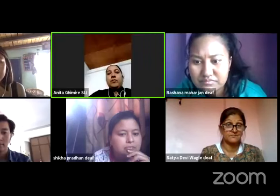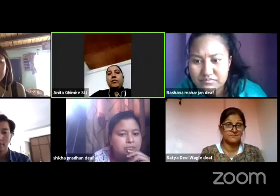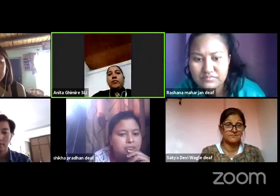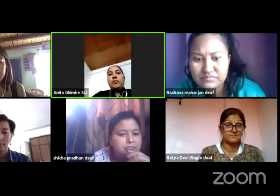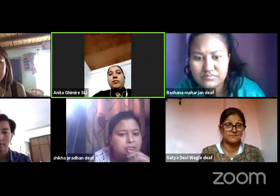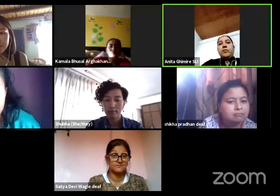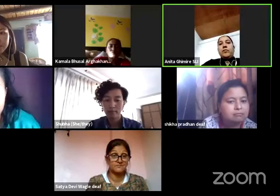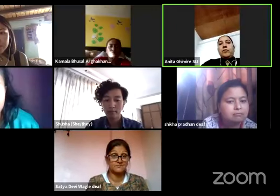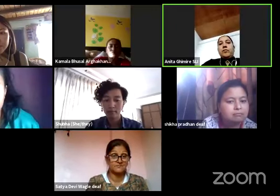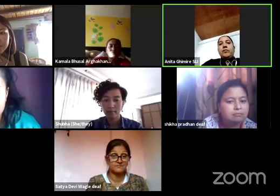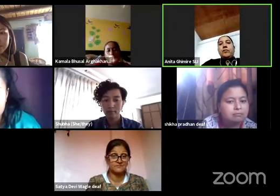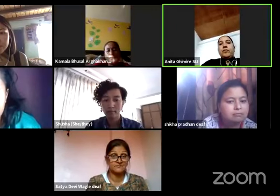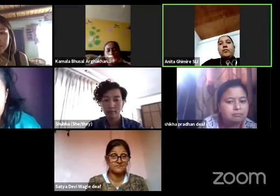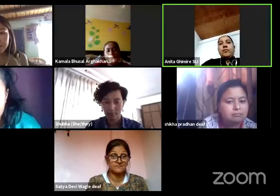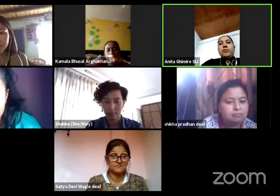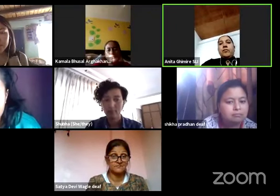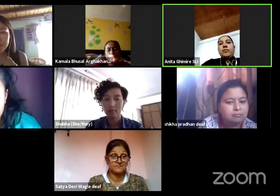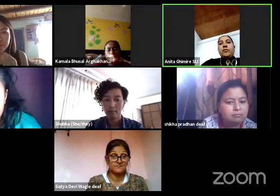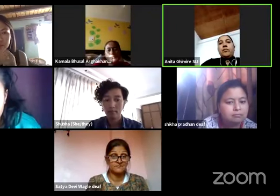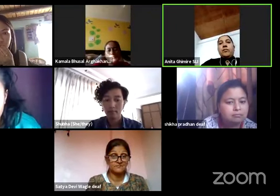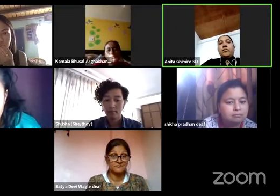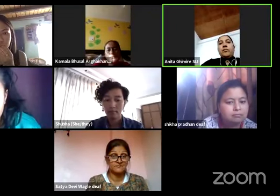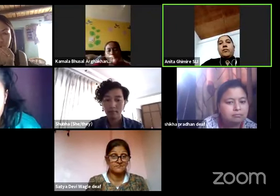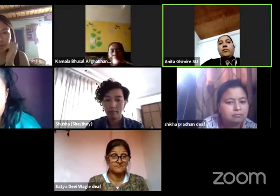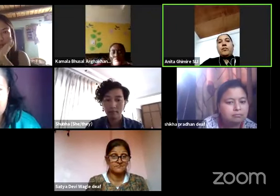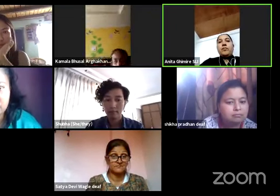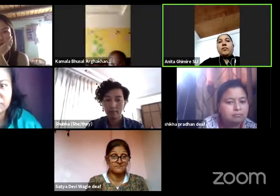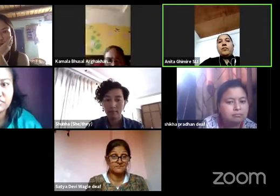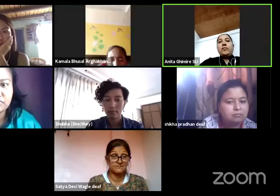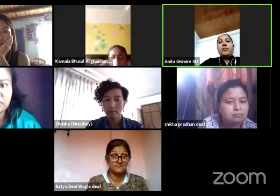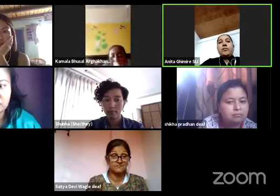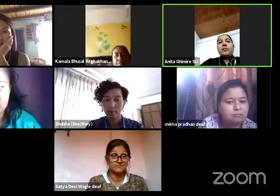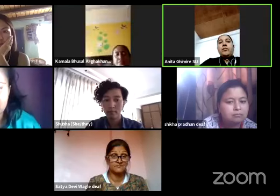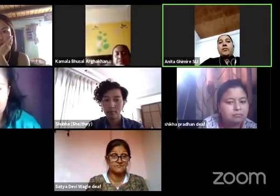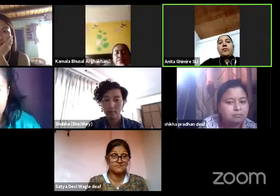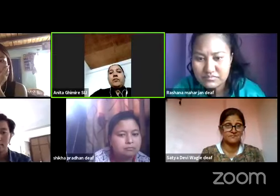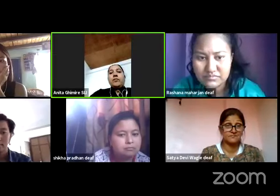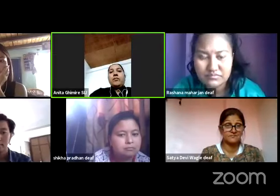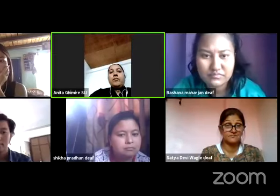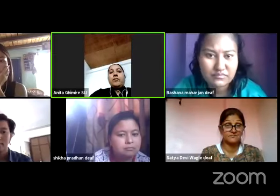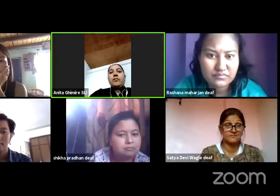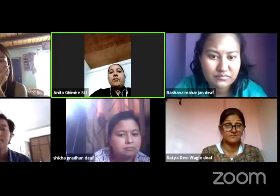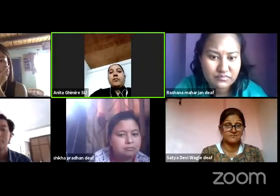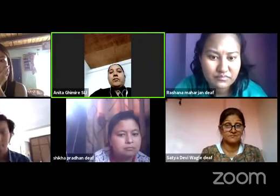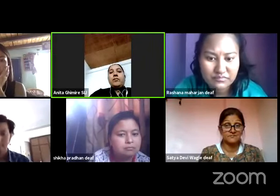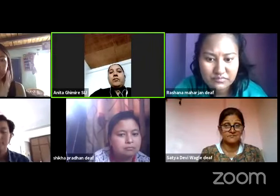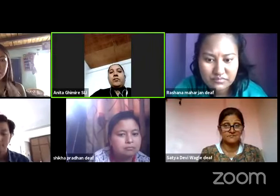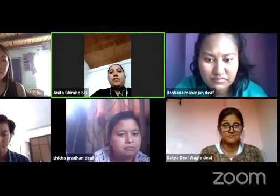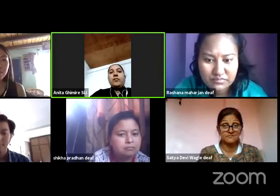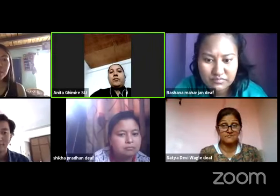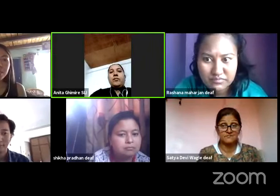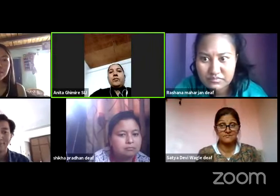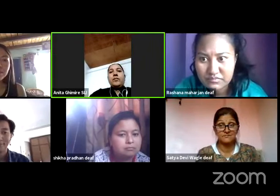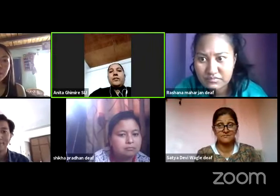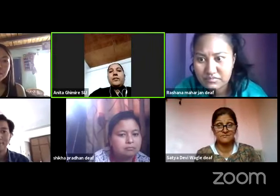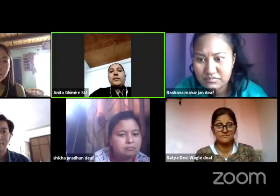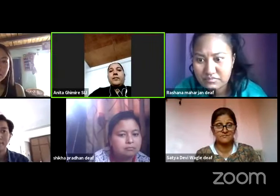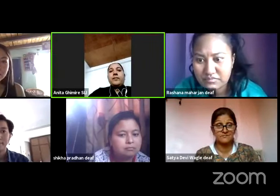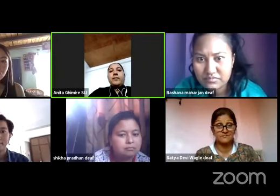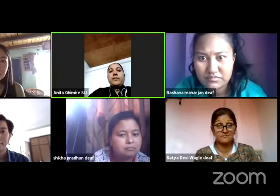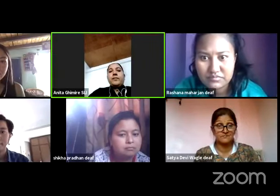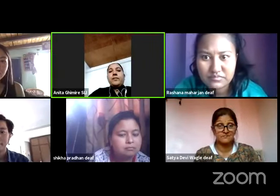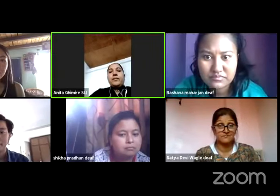चाहिँ सेन्ड गर्न मिल्ने हुन्थ्यो होइन, यसमा चाहिँ मिल्दैन रहेछ अनि अलमा लिँदो रहेछ कि कता कता जस्तो के यसमा